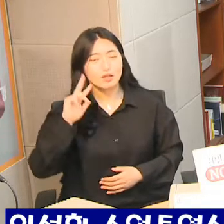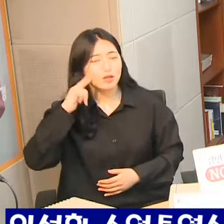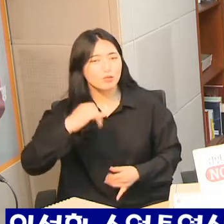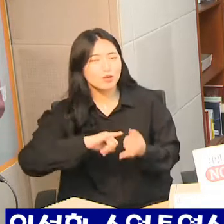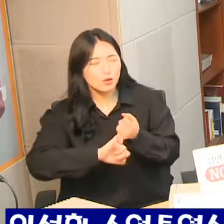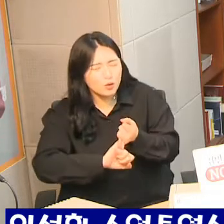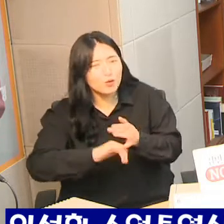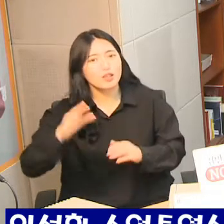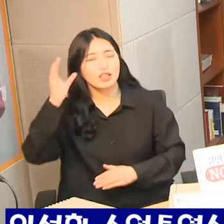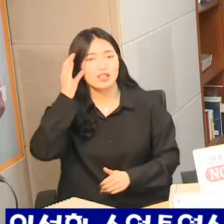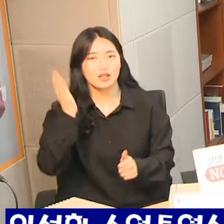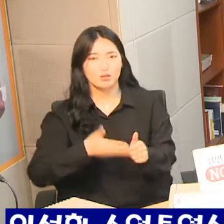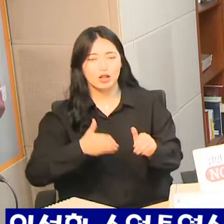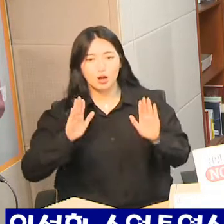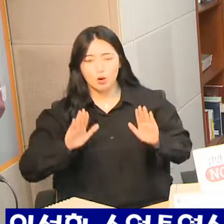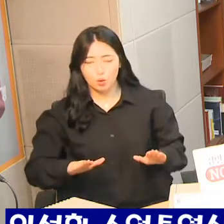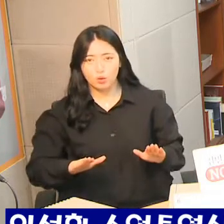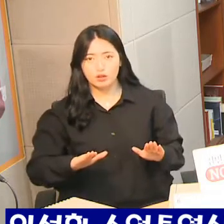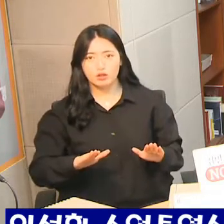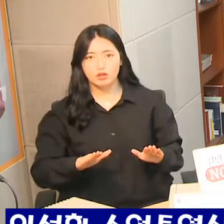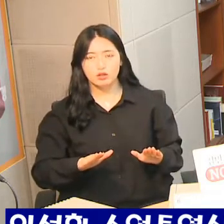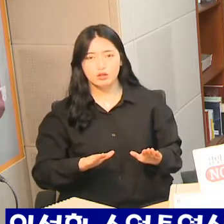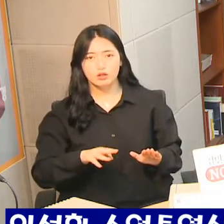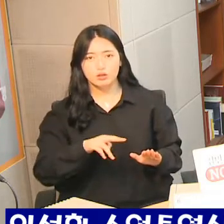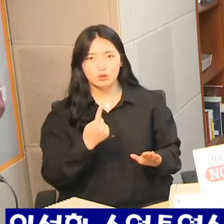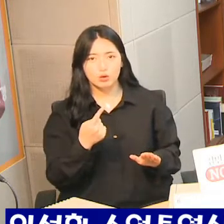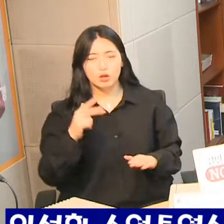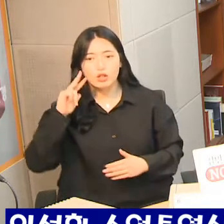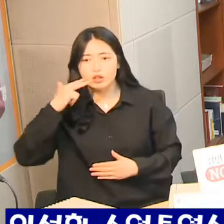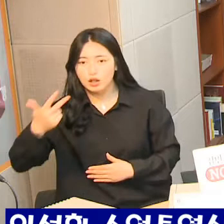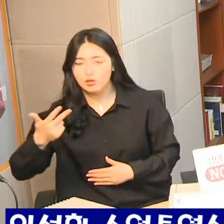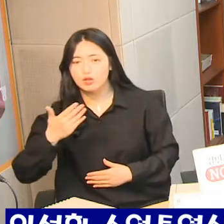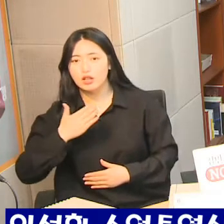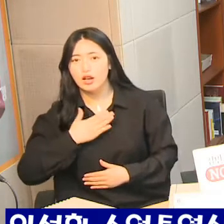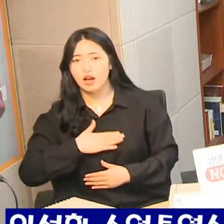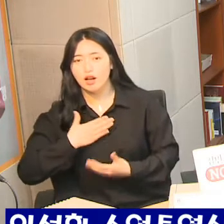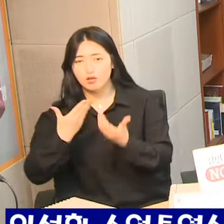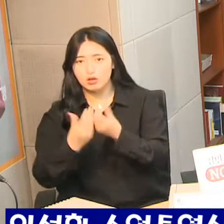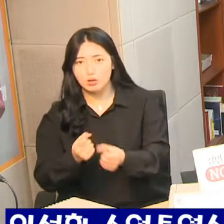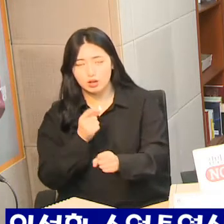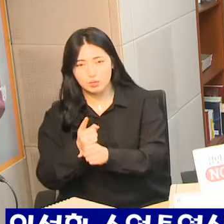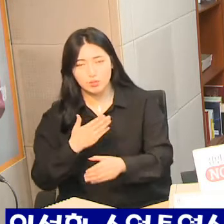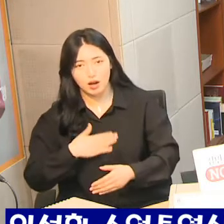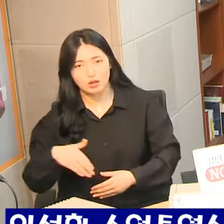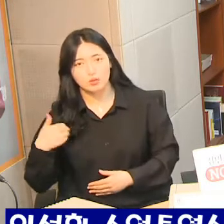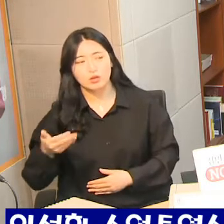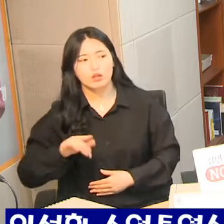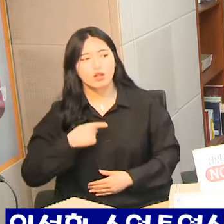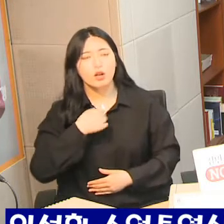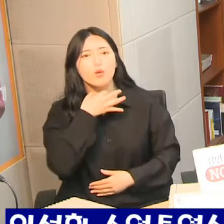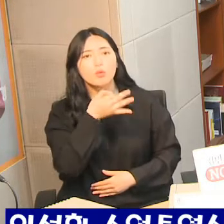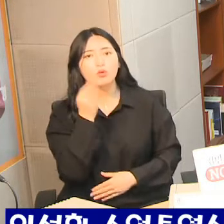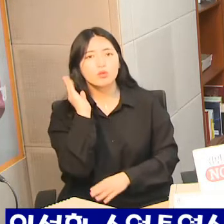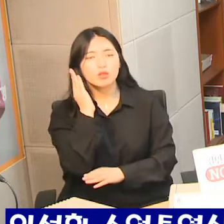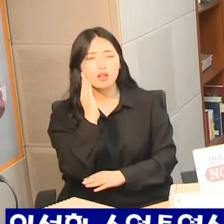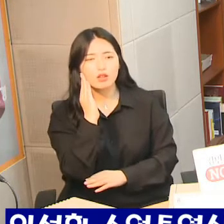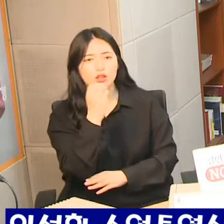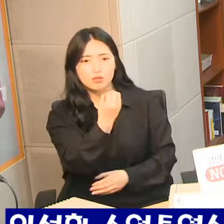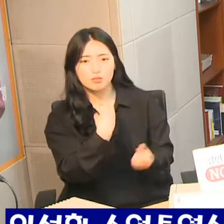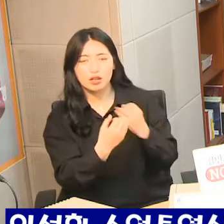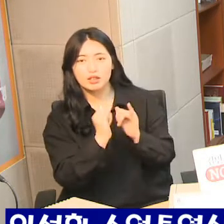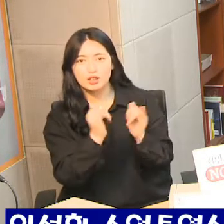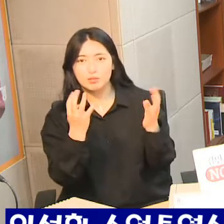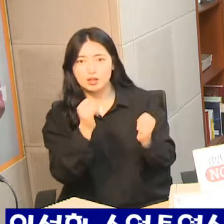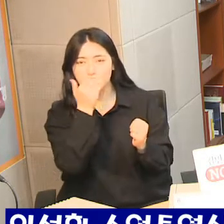기대해 주시기 바랍니다. 오늘 또 이렇게 어떻게 다음 주에 할 내용을 아시는지 모르겠어요. 제 목소리 얘기해 주시는 분도 많이